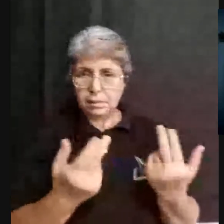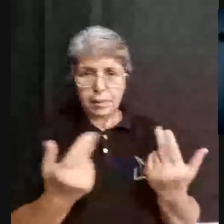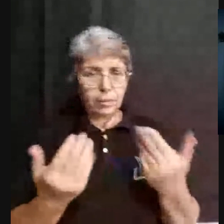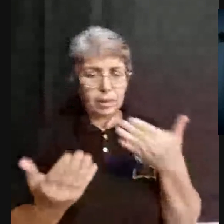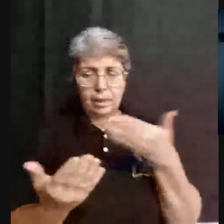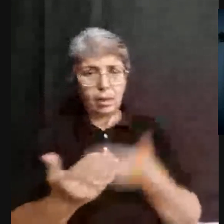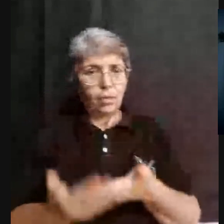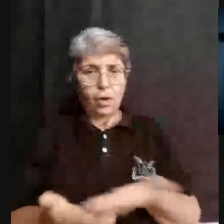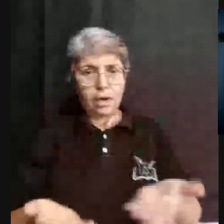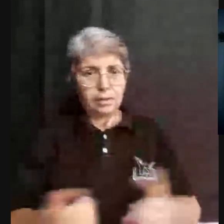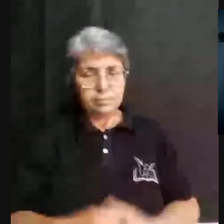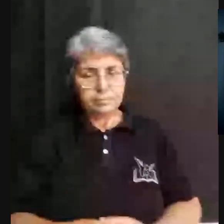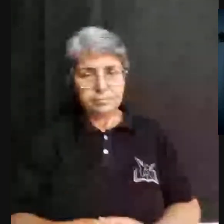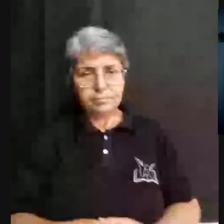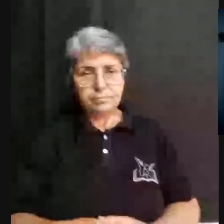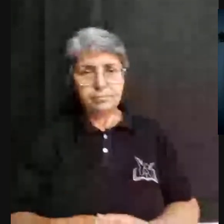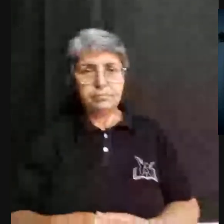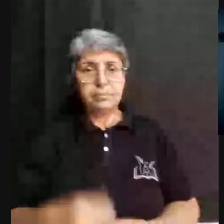não ficarmos apenas